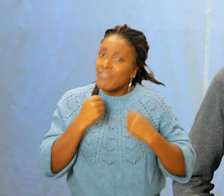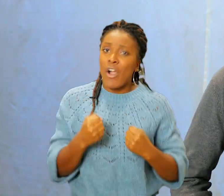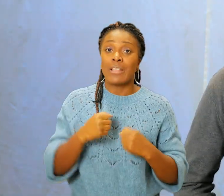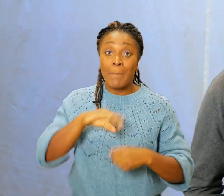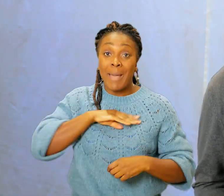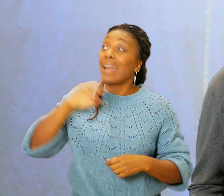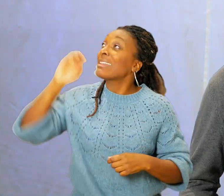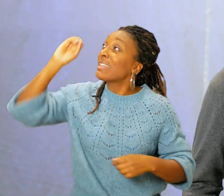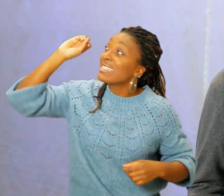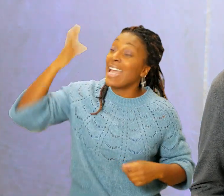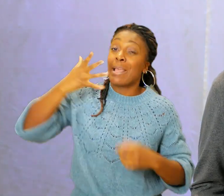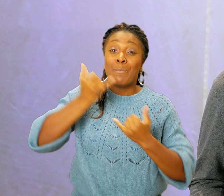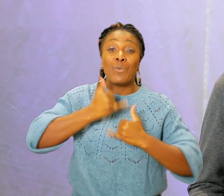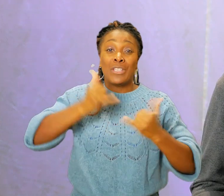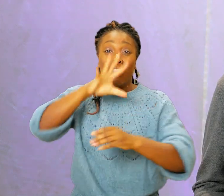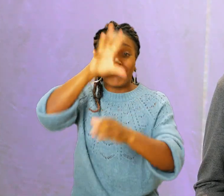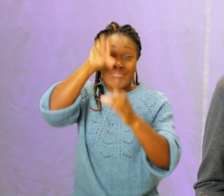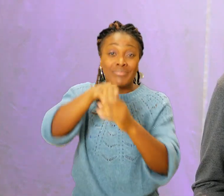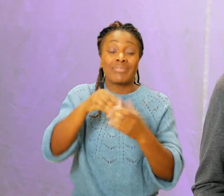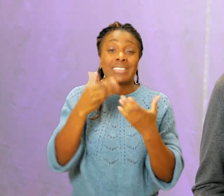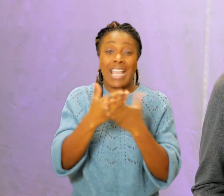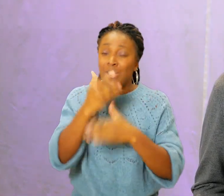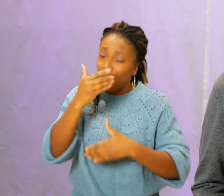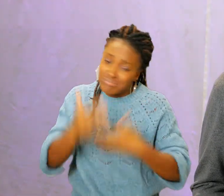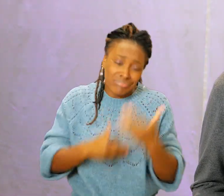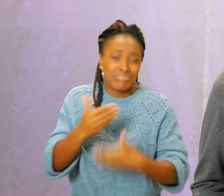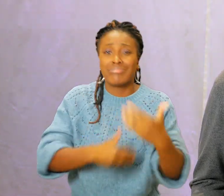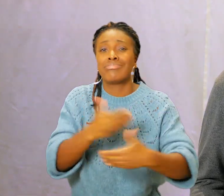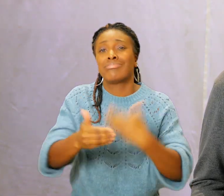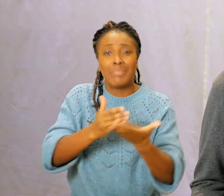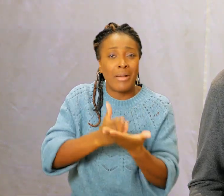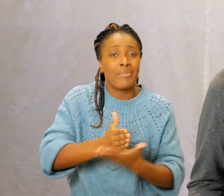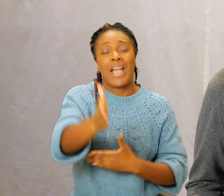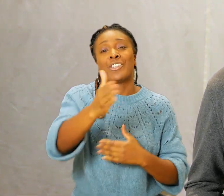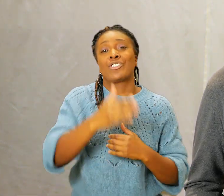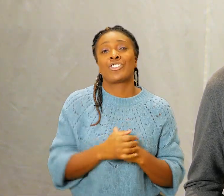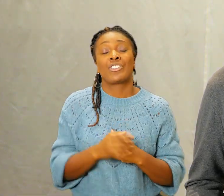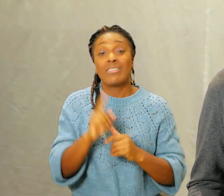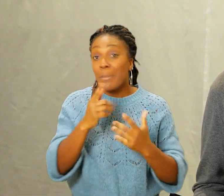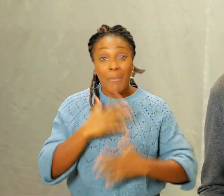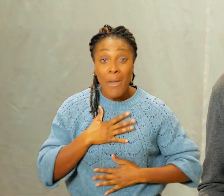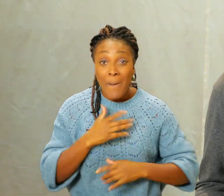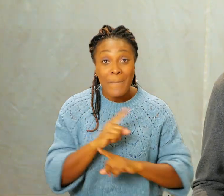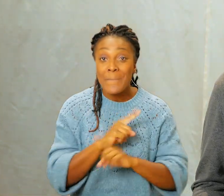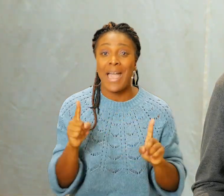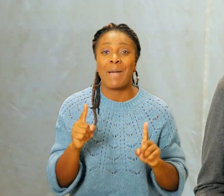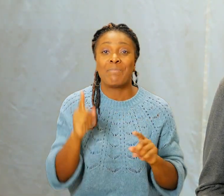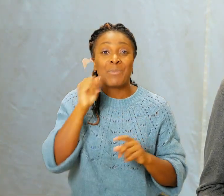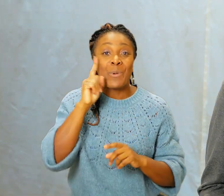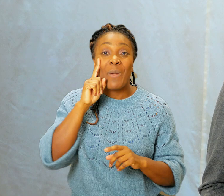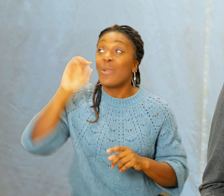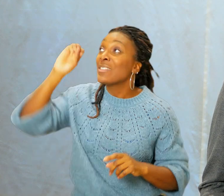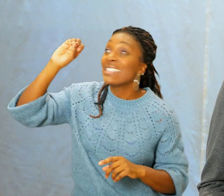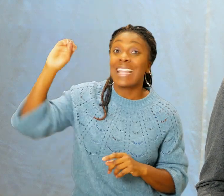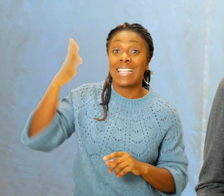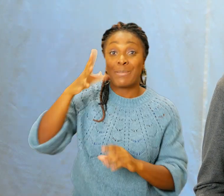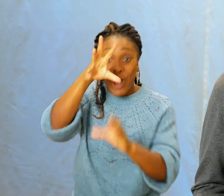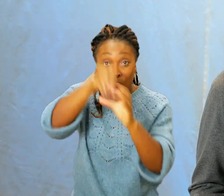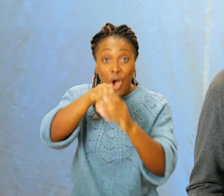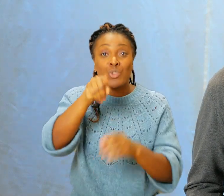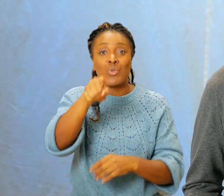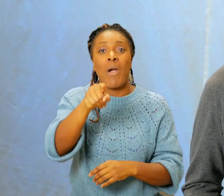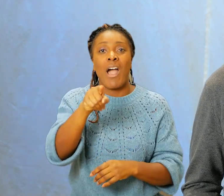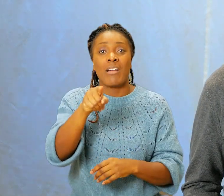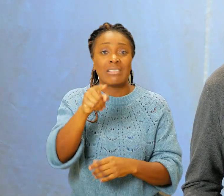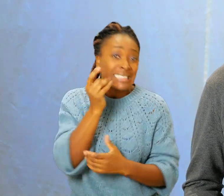toi et que tu sois renouvelé dans ta marche avec lui. Tu n'as rien à craindre parce que l'esprit qui est en toi, ce n'est pas un